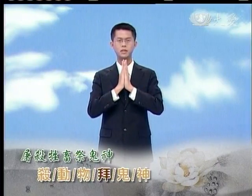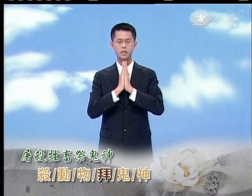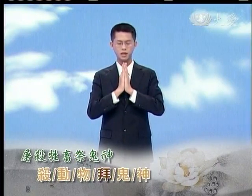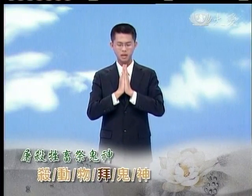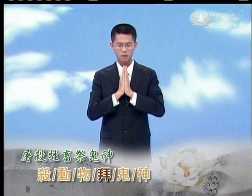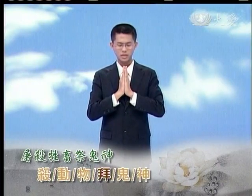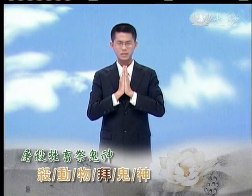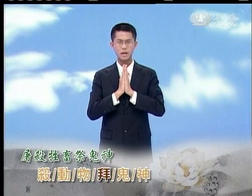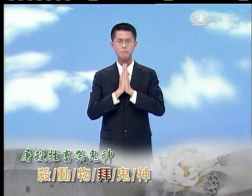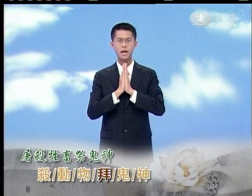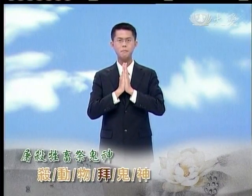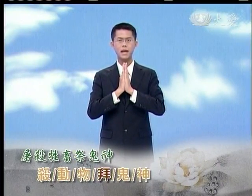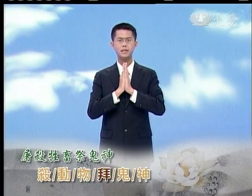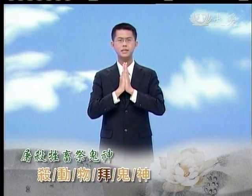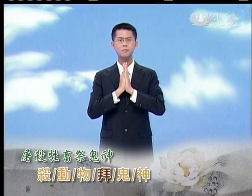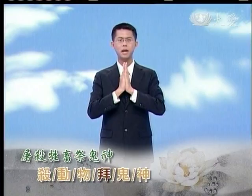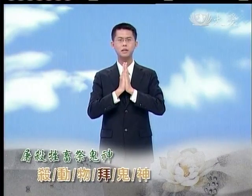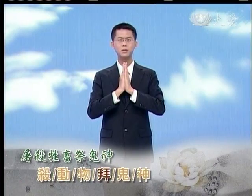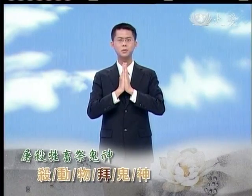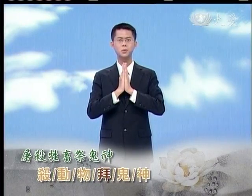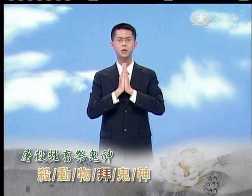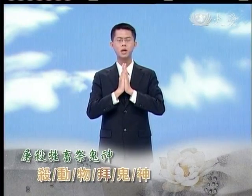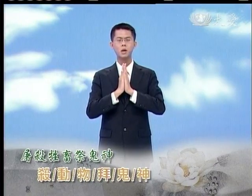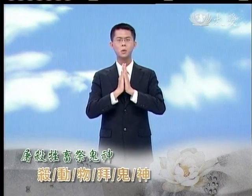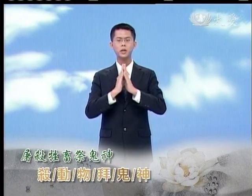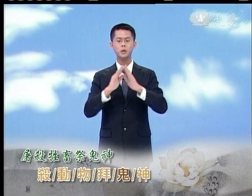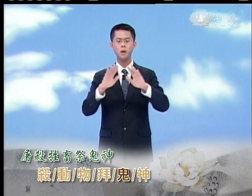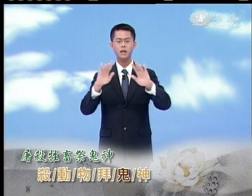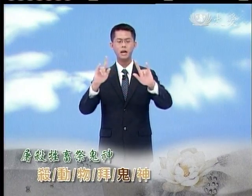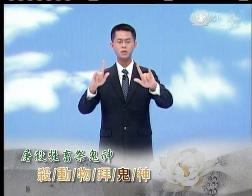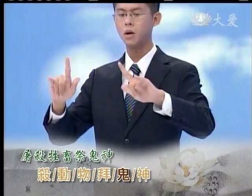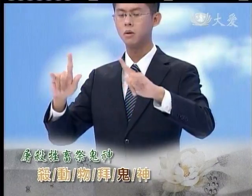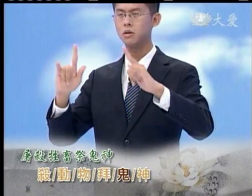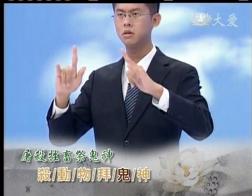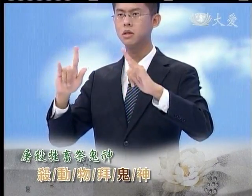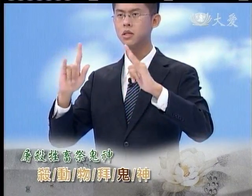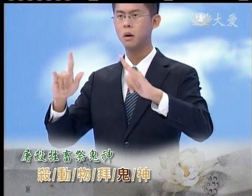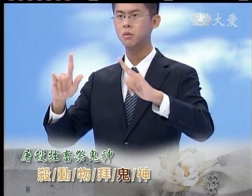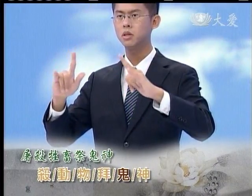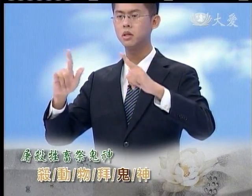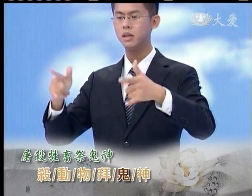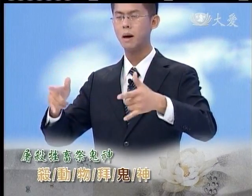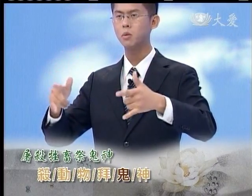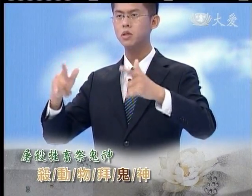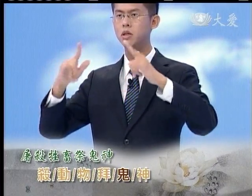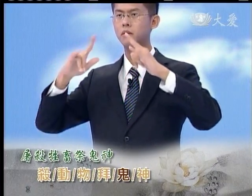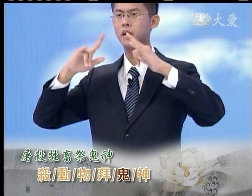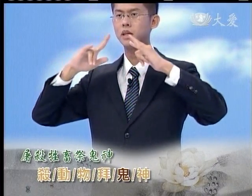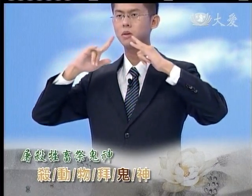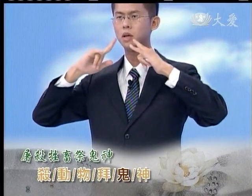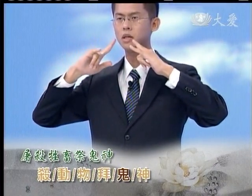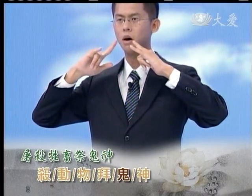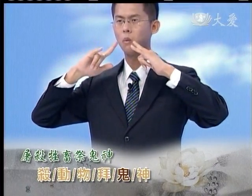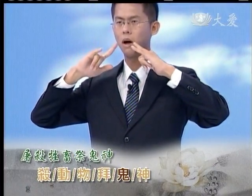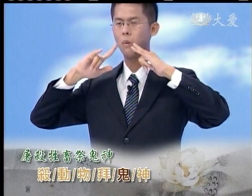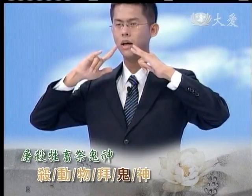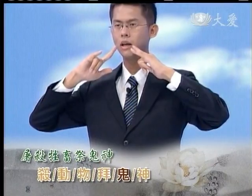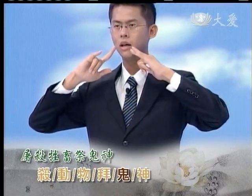往前，好像在拜拜祭拜的动作。鬼的话，两手食指小拇指大拇指放在嘴角往外